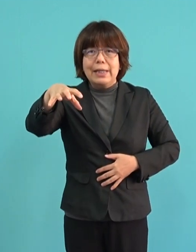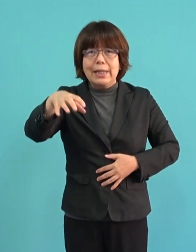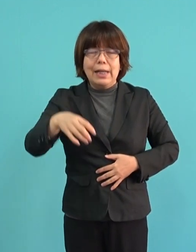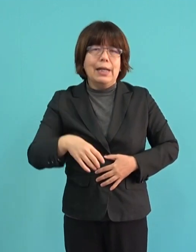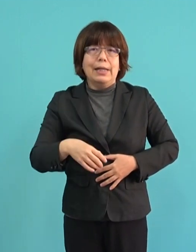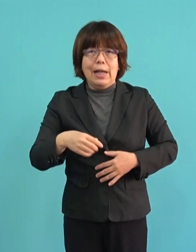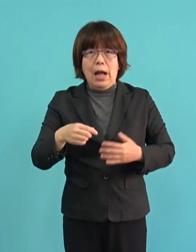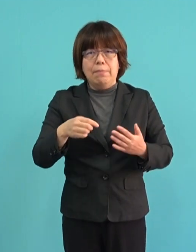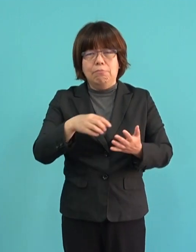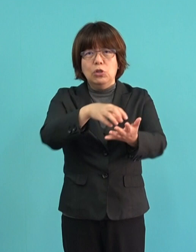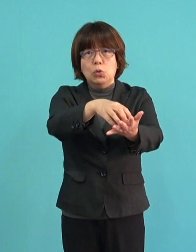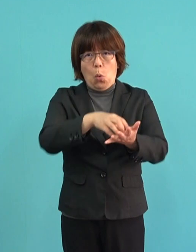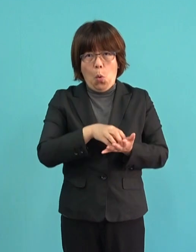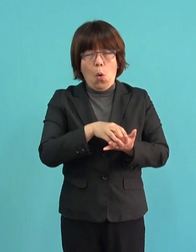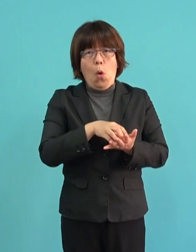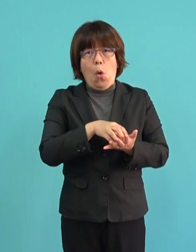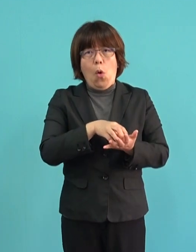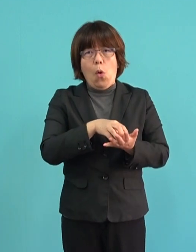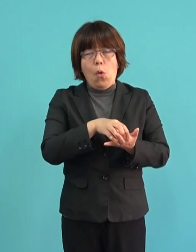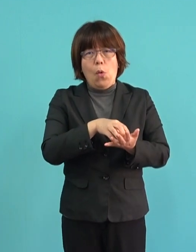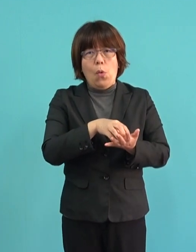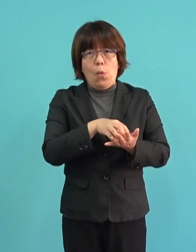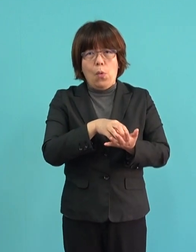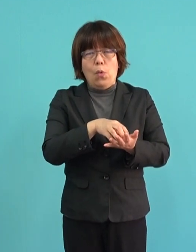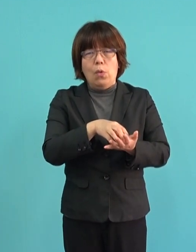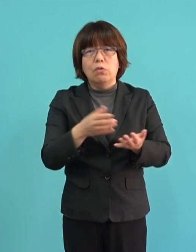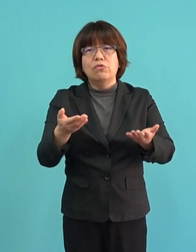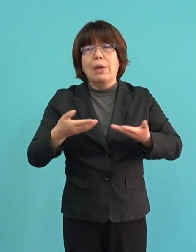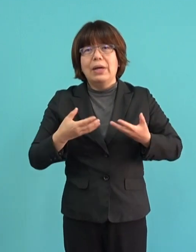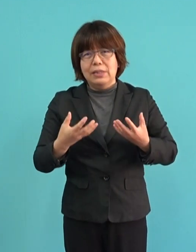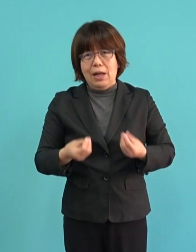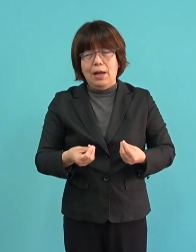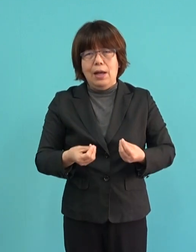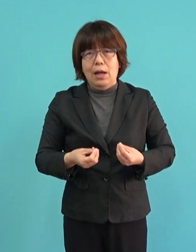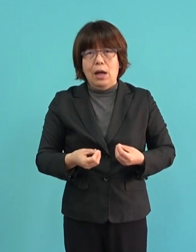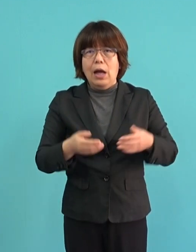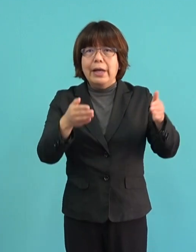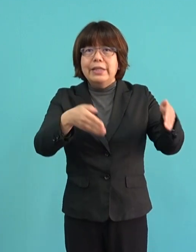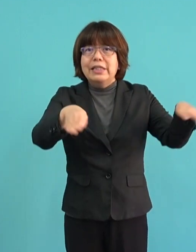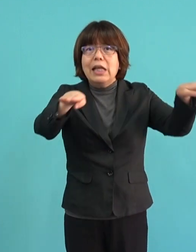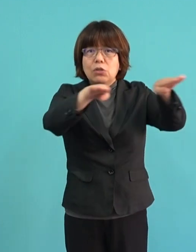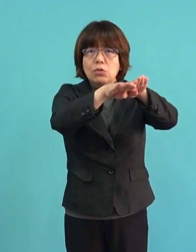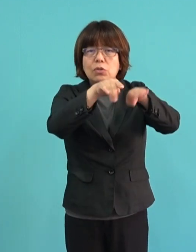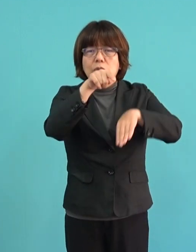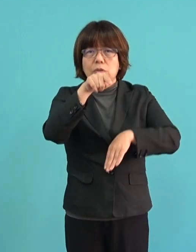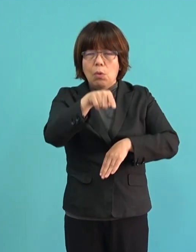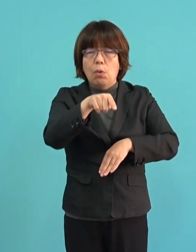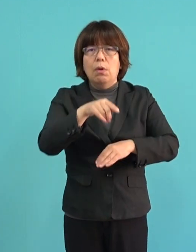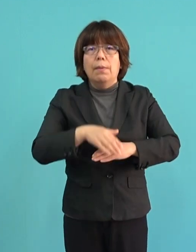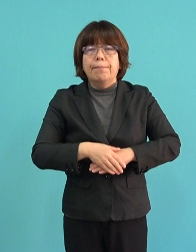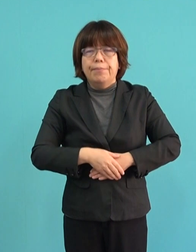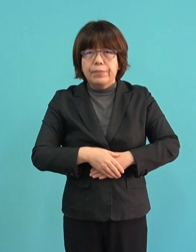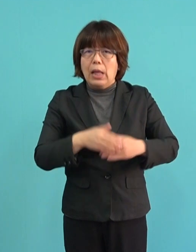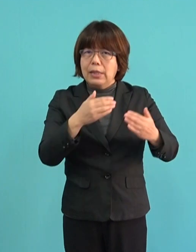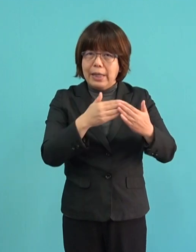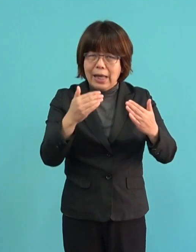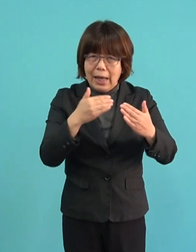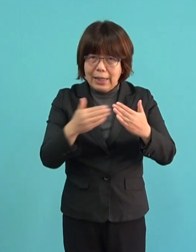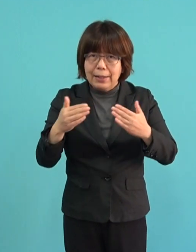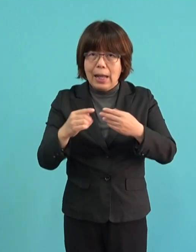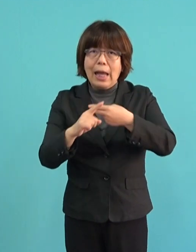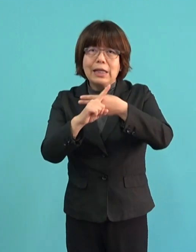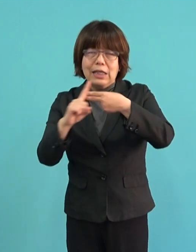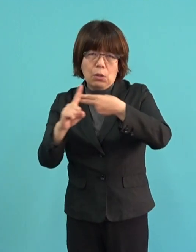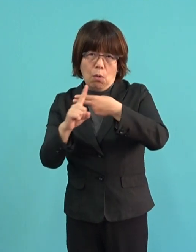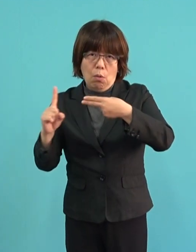を受賞したということになりました施設のですねデザインであっ